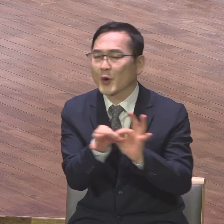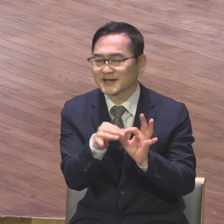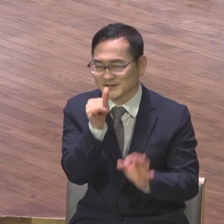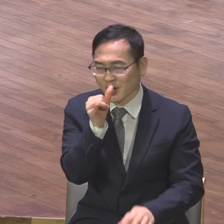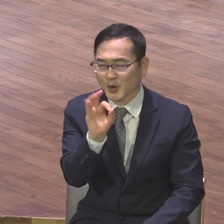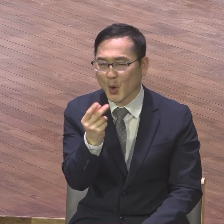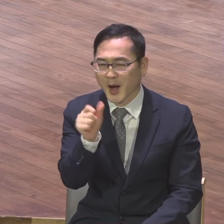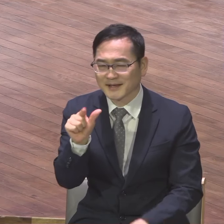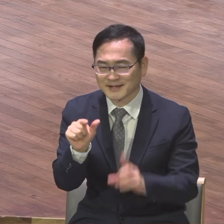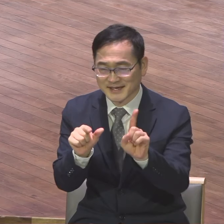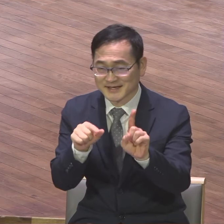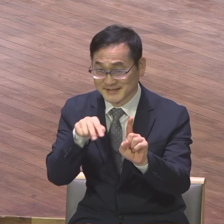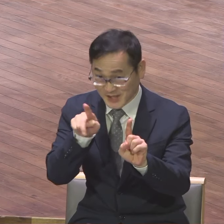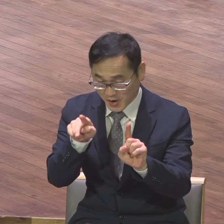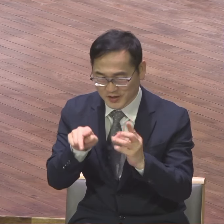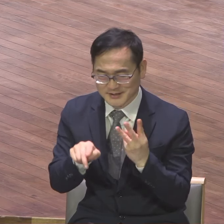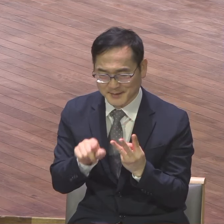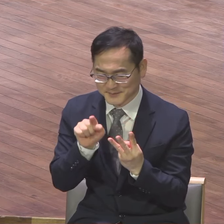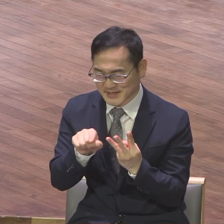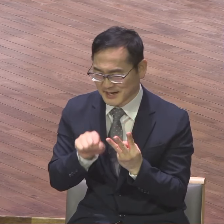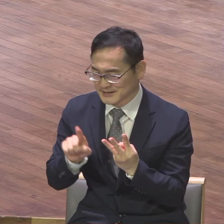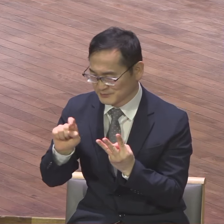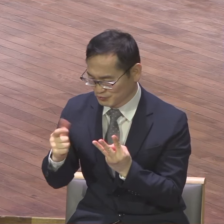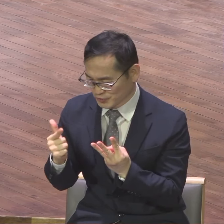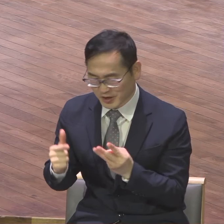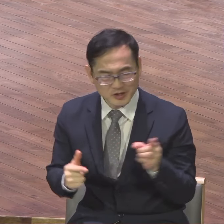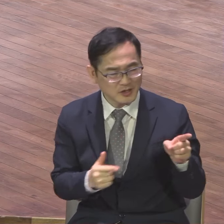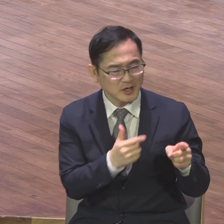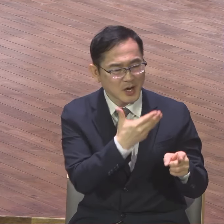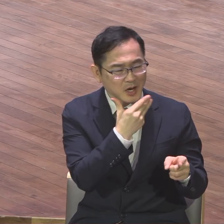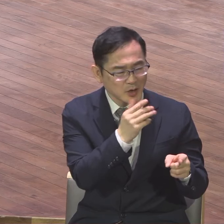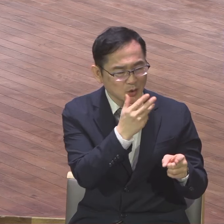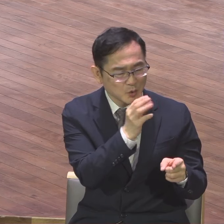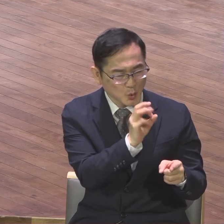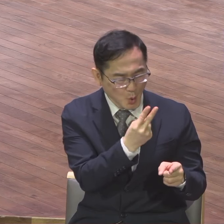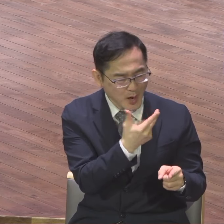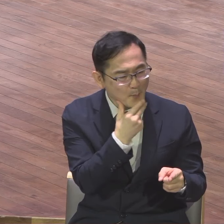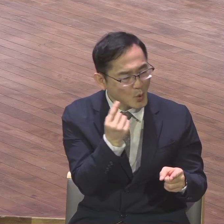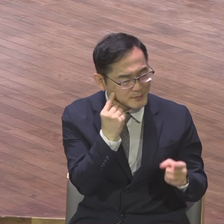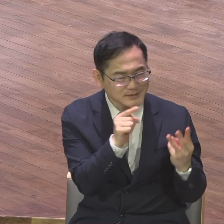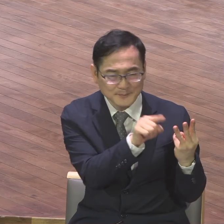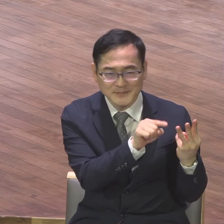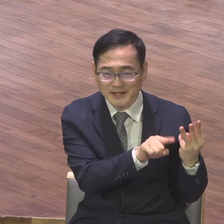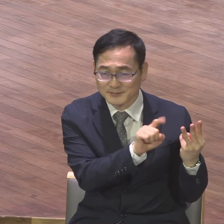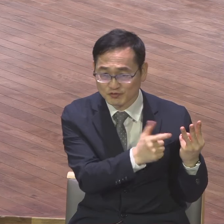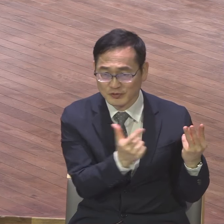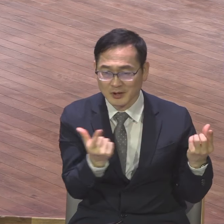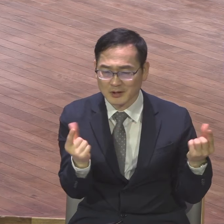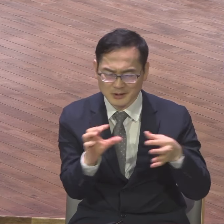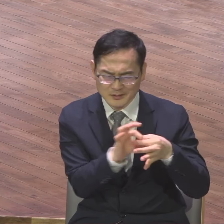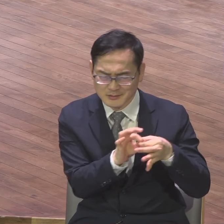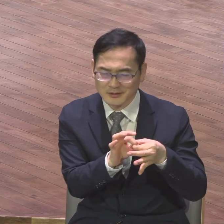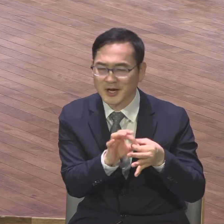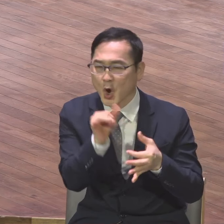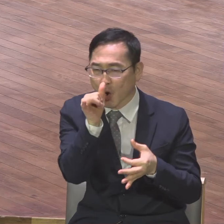요한일서 3장 16절, 요한복음 3장 16절 이거 적용이 됩니다. 하나님께서 세상을